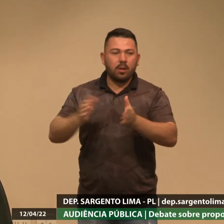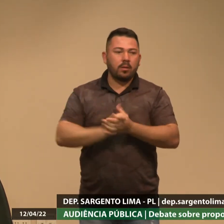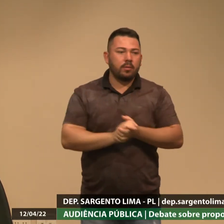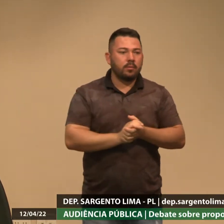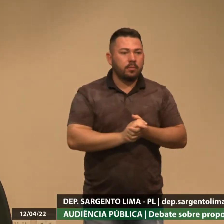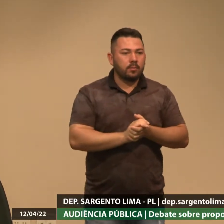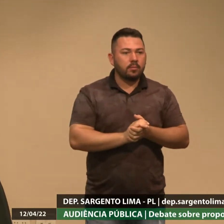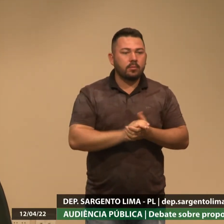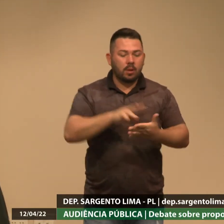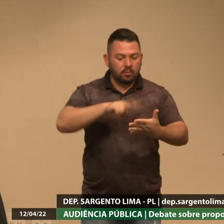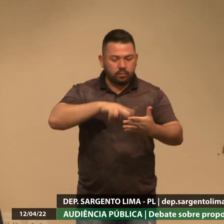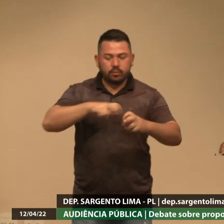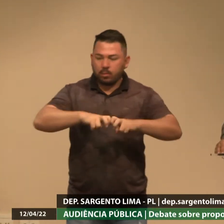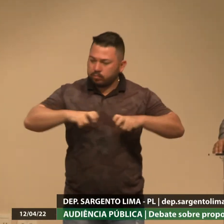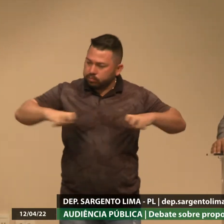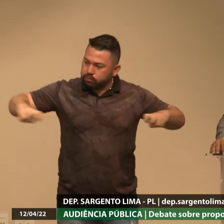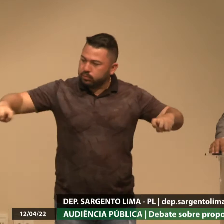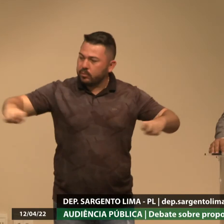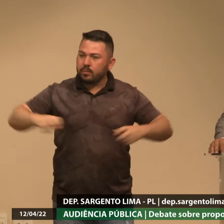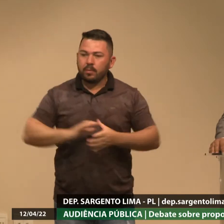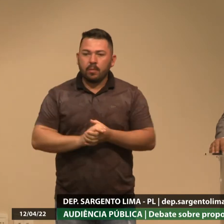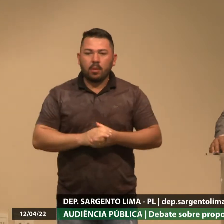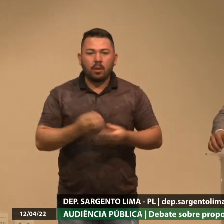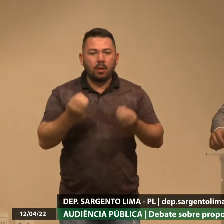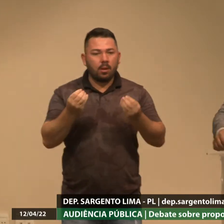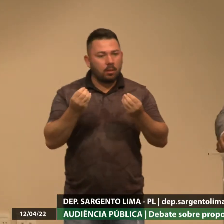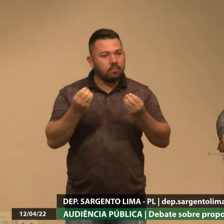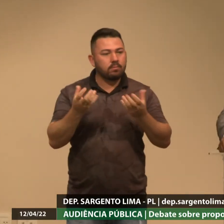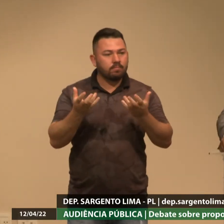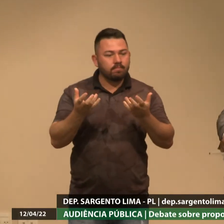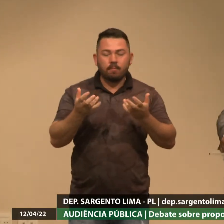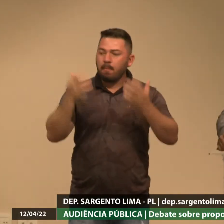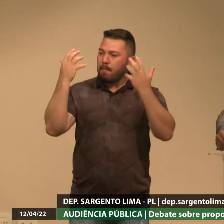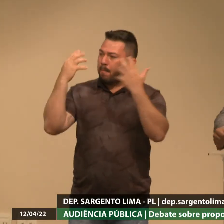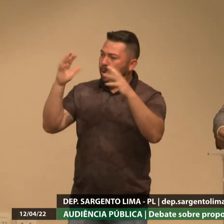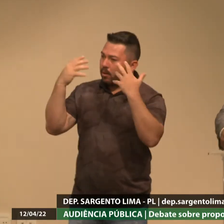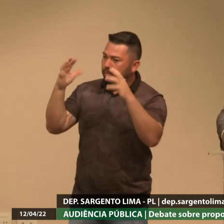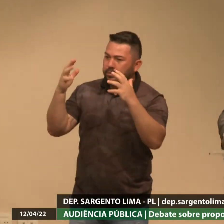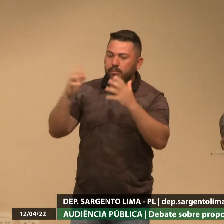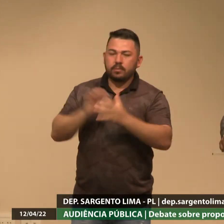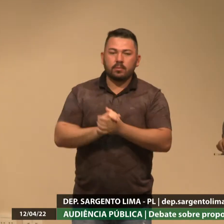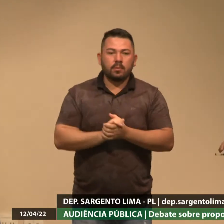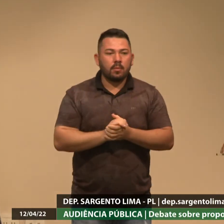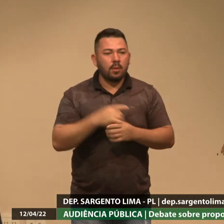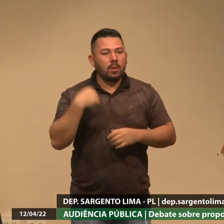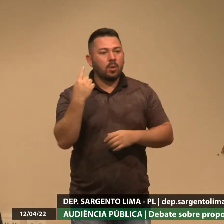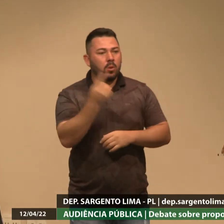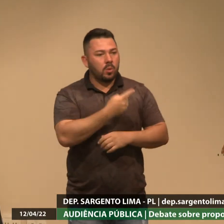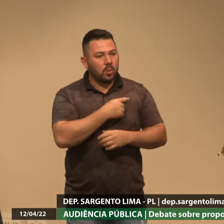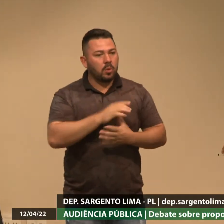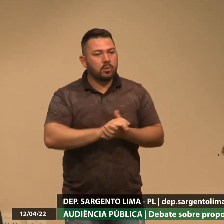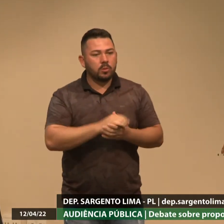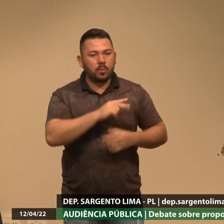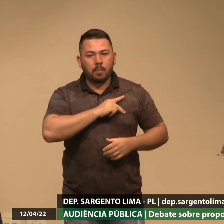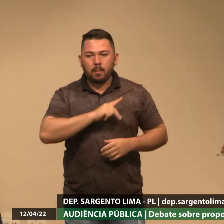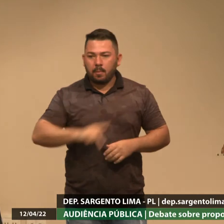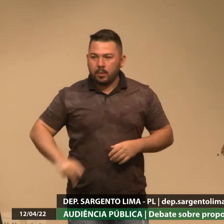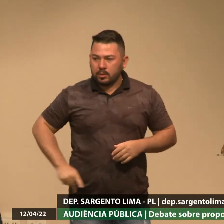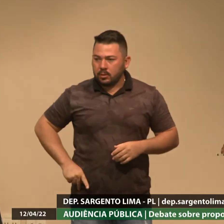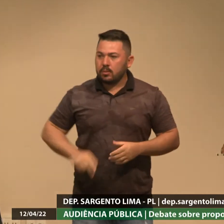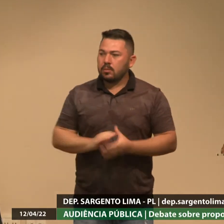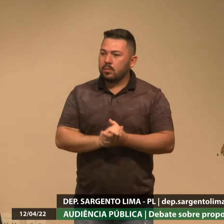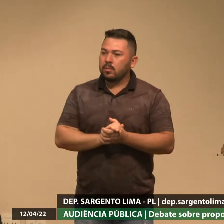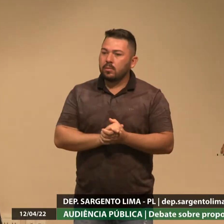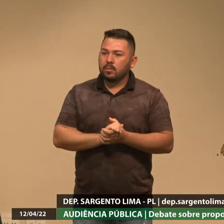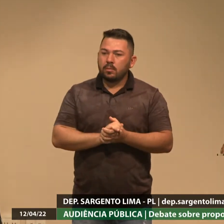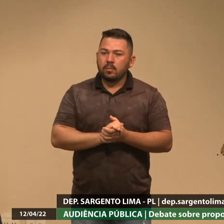entregues delegadas pela mesma eu quero parabenizar e o nosso vice-presidente da Assembleia Legislativa